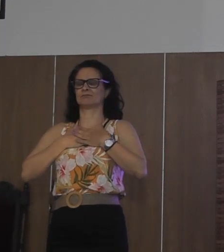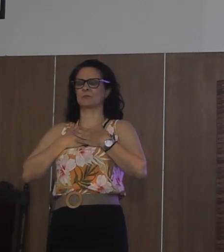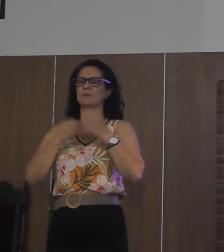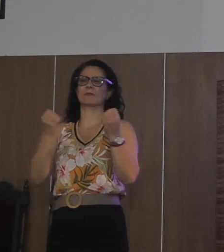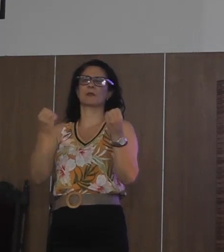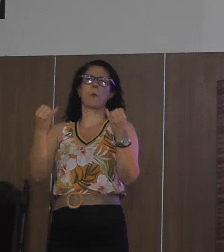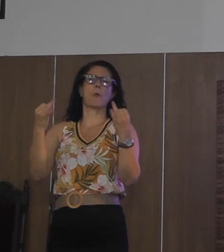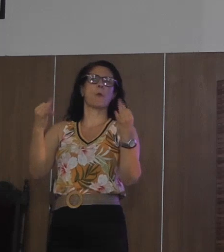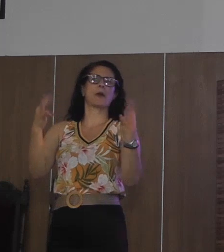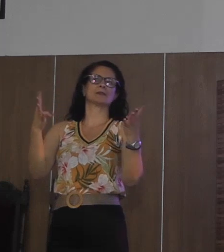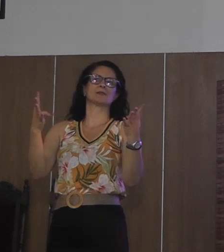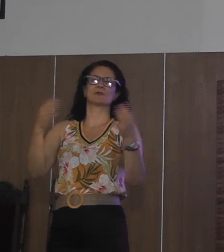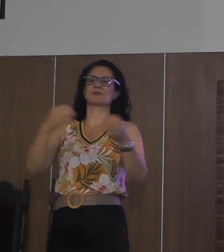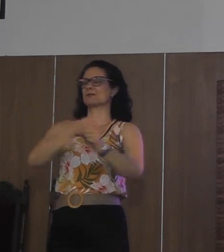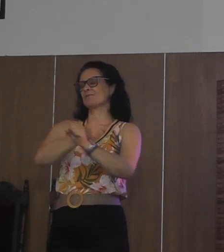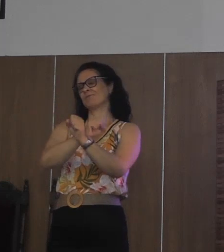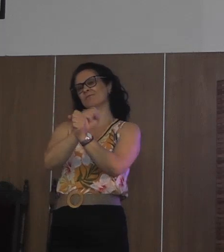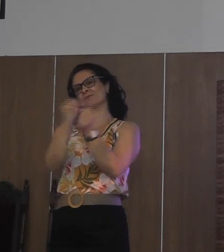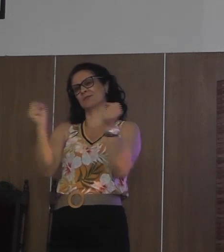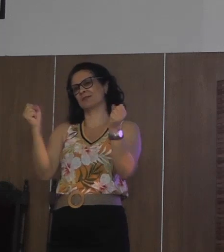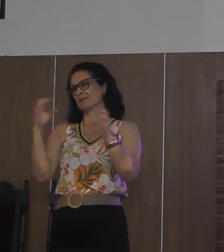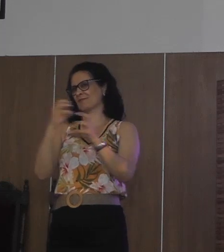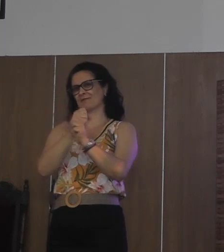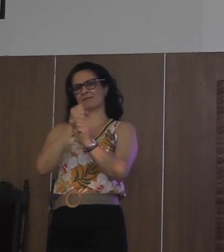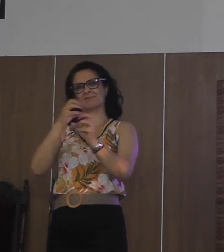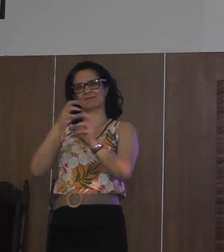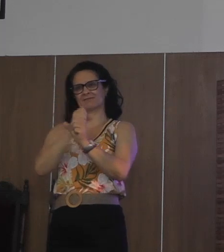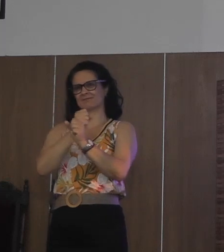Não tem como ser contado tudo aquilo que Deus faz por nós.